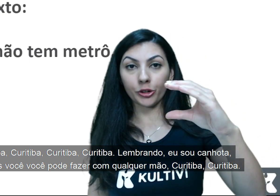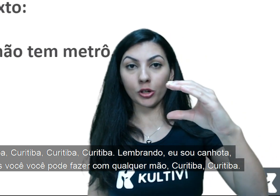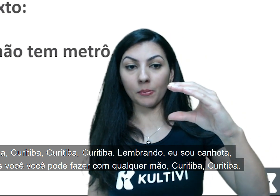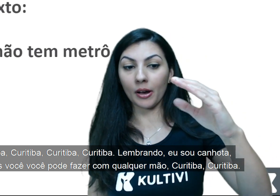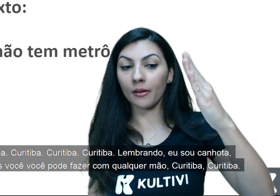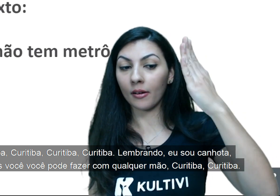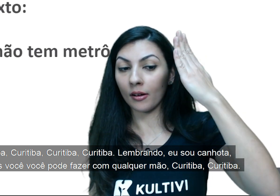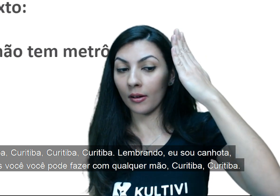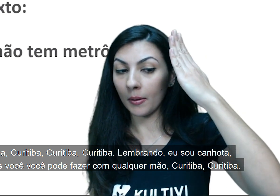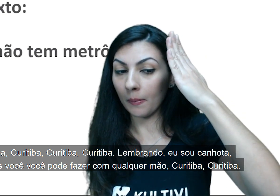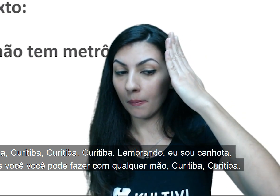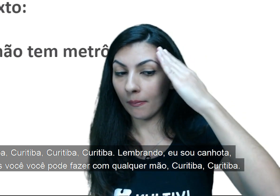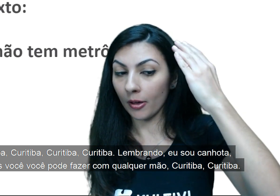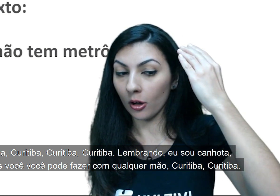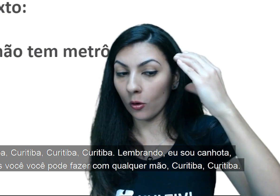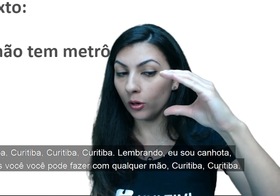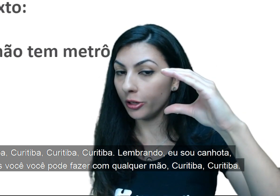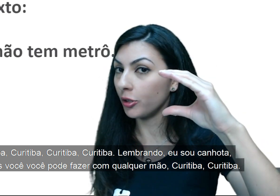Curitiba.